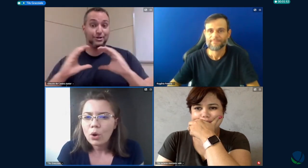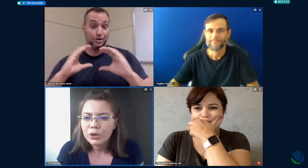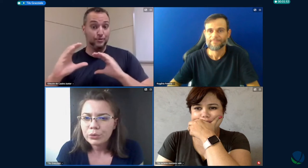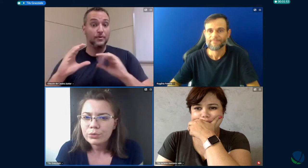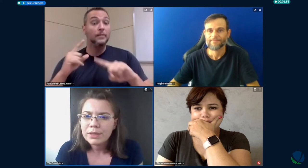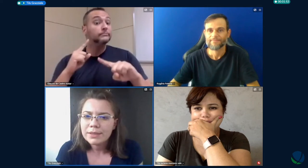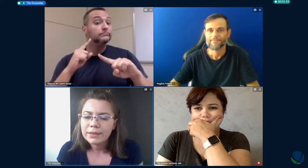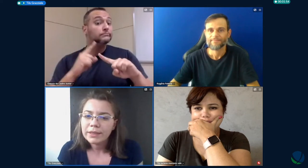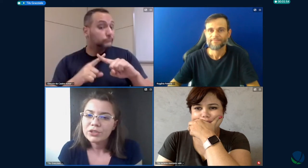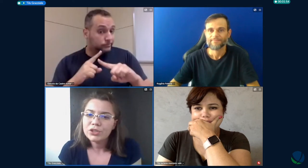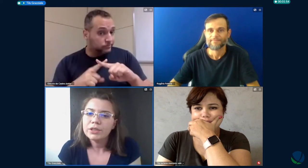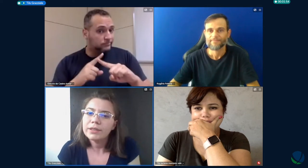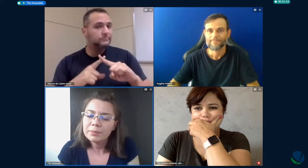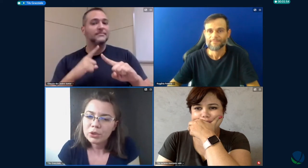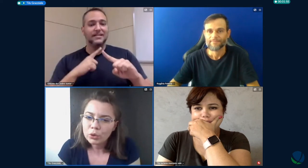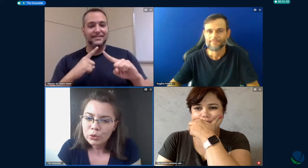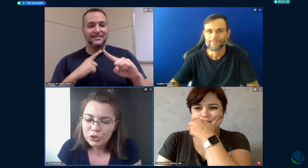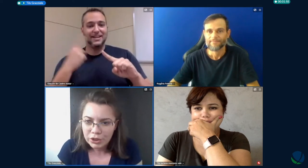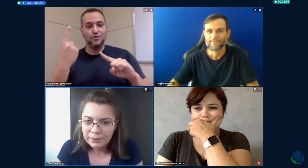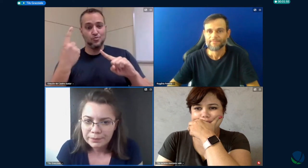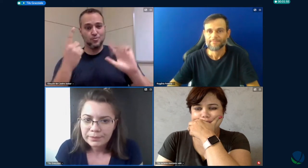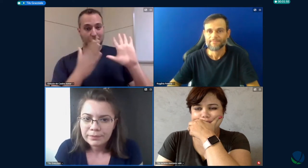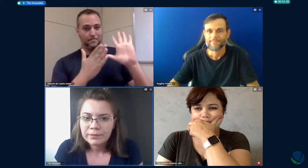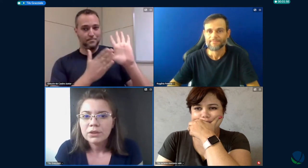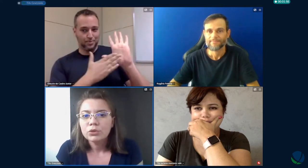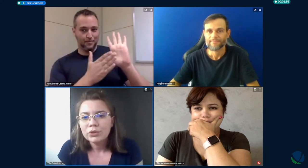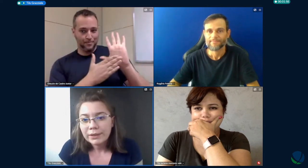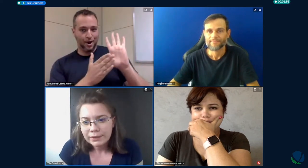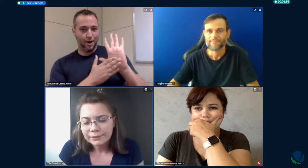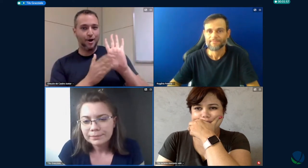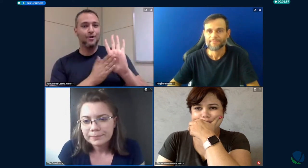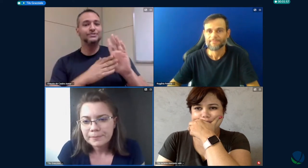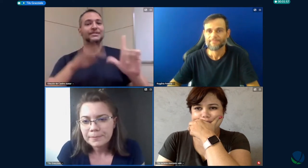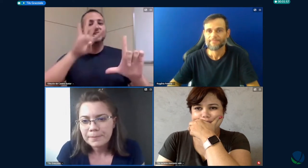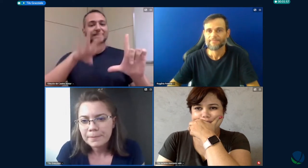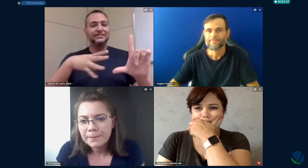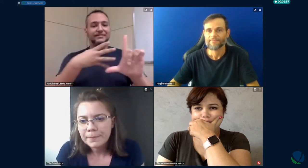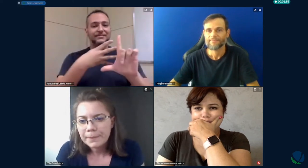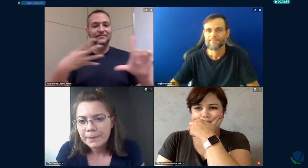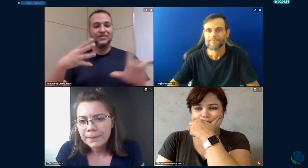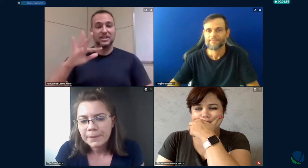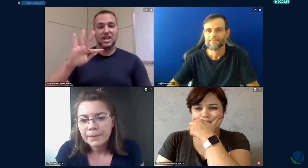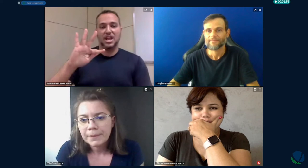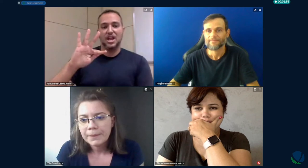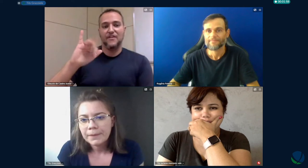diversos teóricos acerca de terminologia do DETRAN.